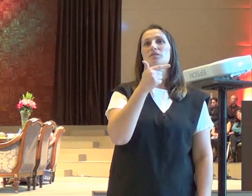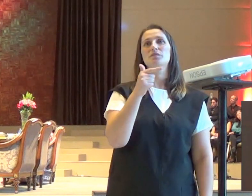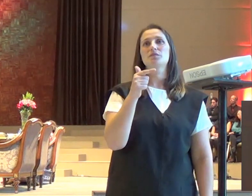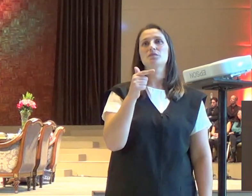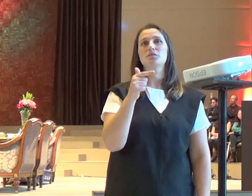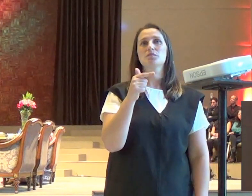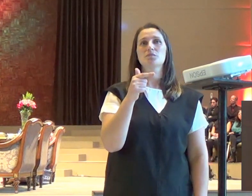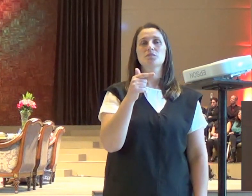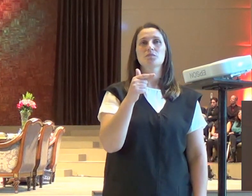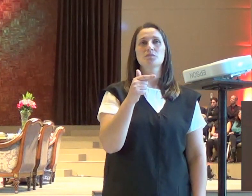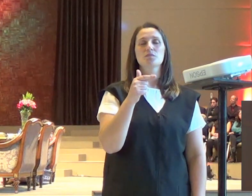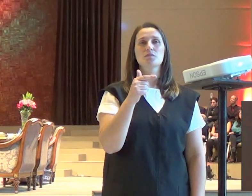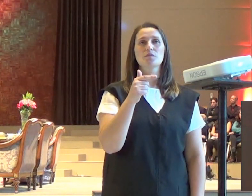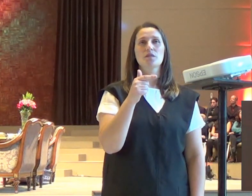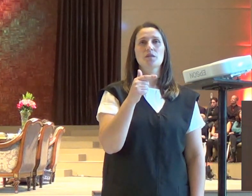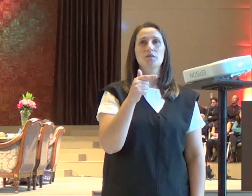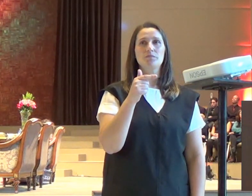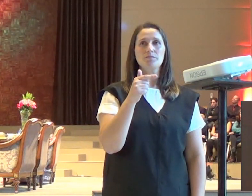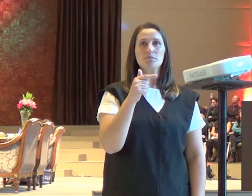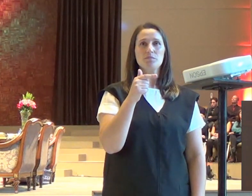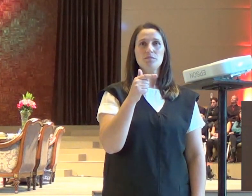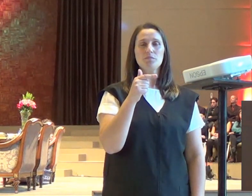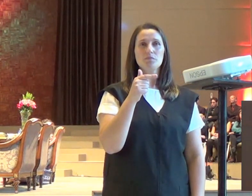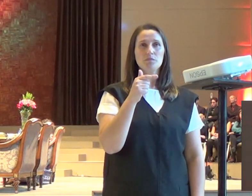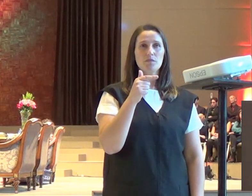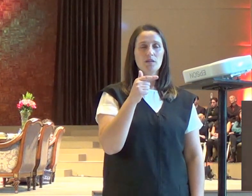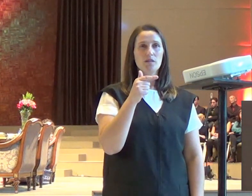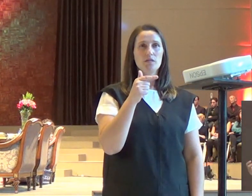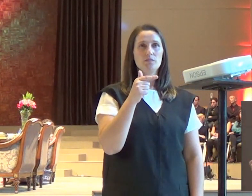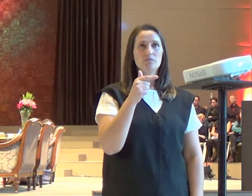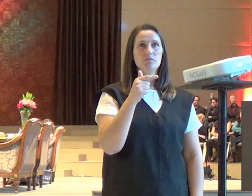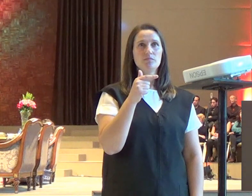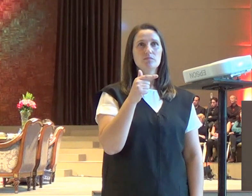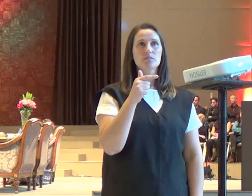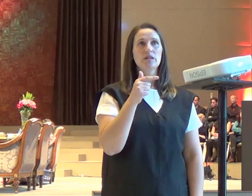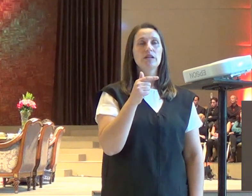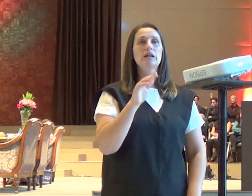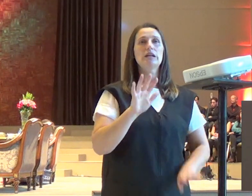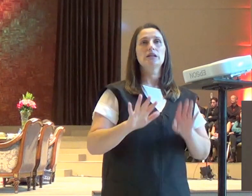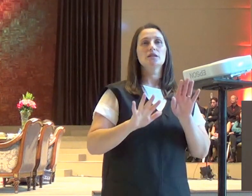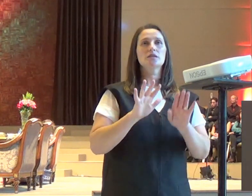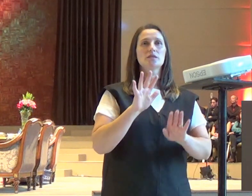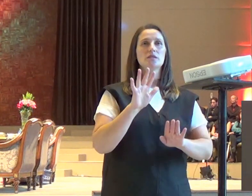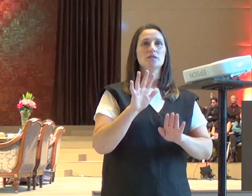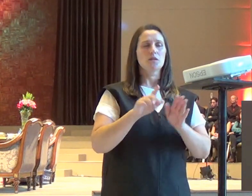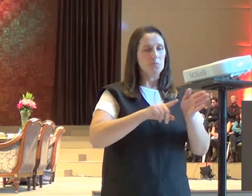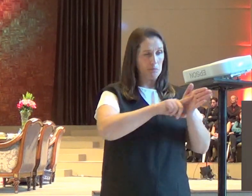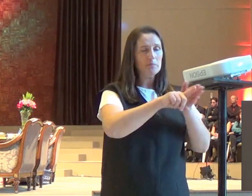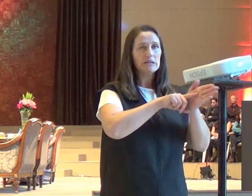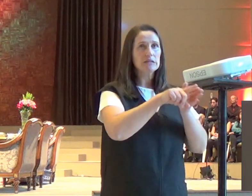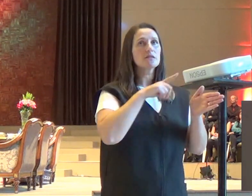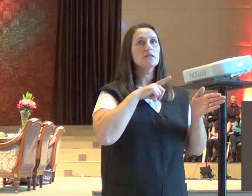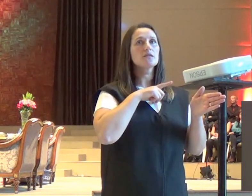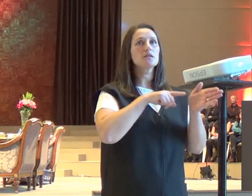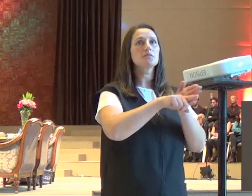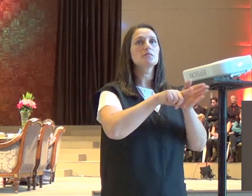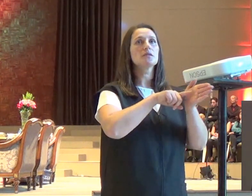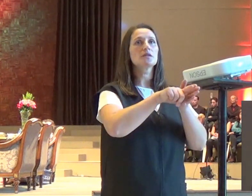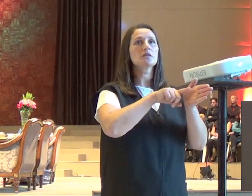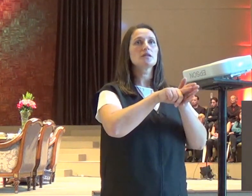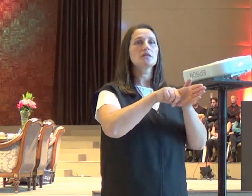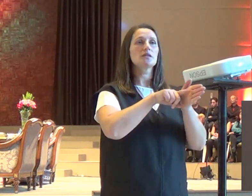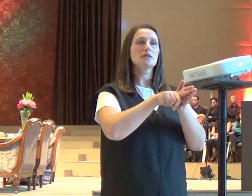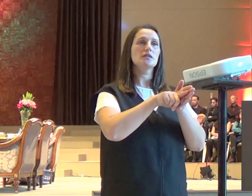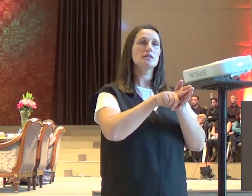uma das coisas que a gente tem como pesquisa ainda que muita gente não goste dessa pesquisa é descobrir